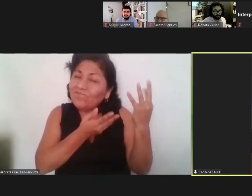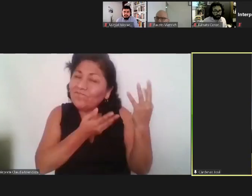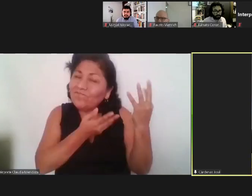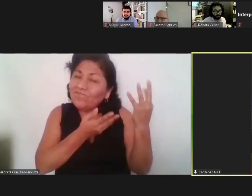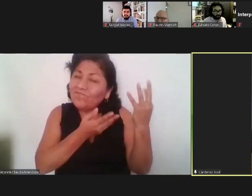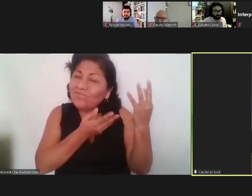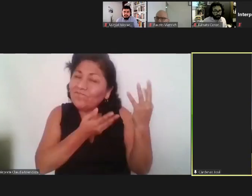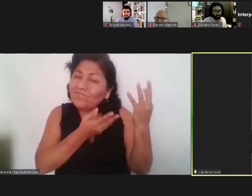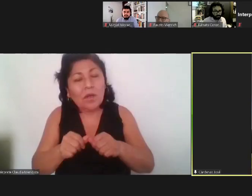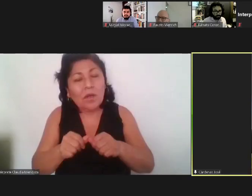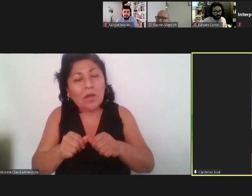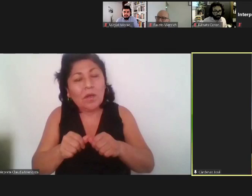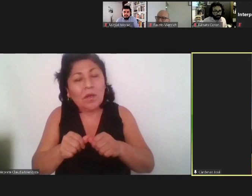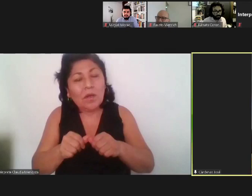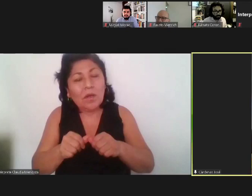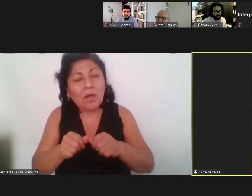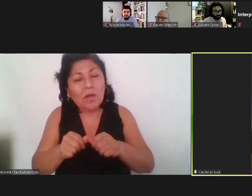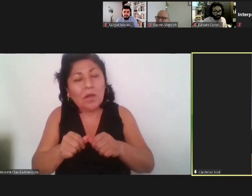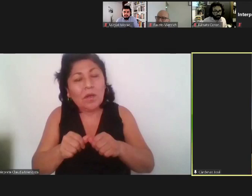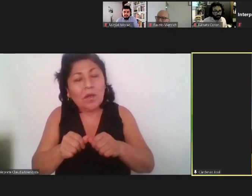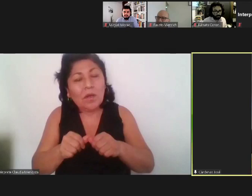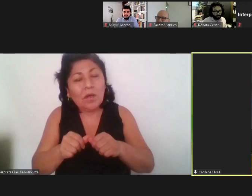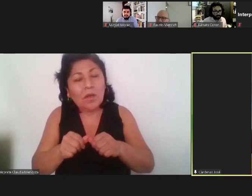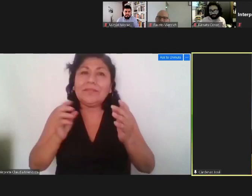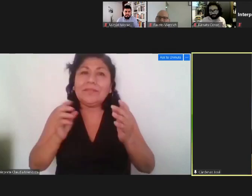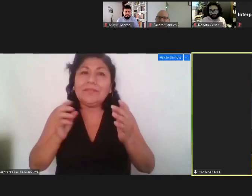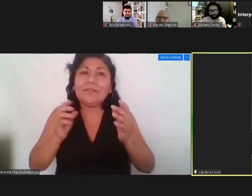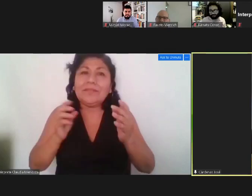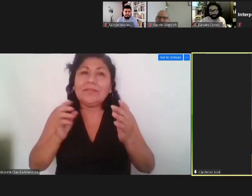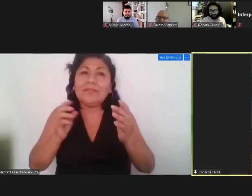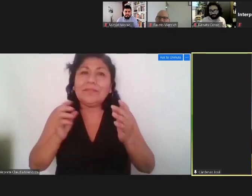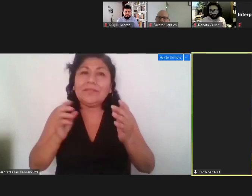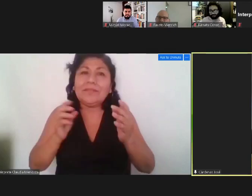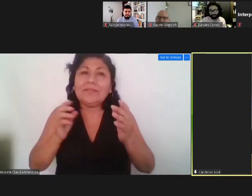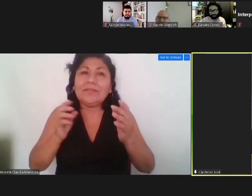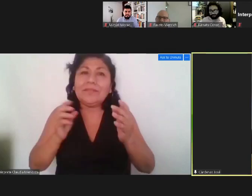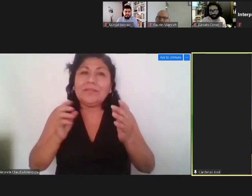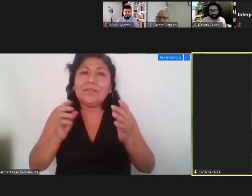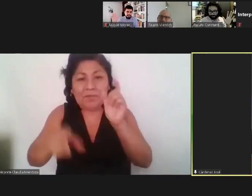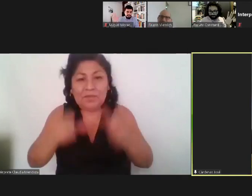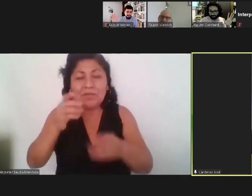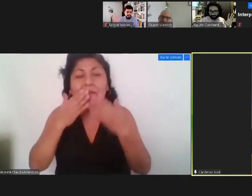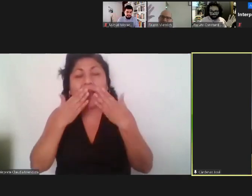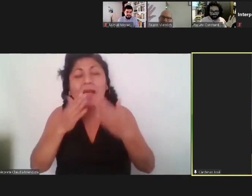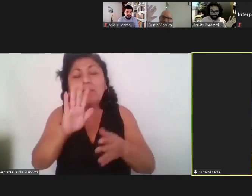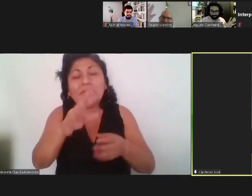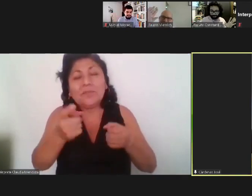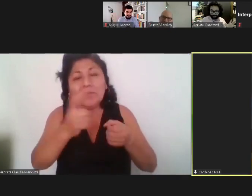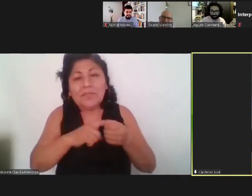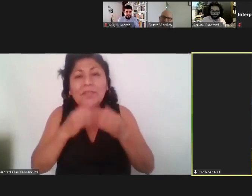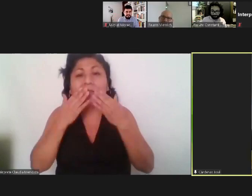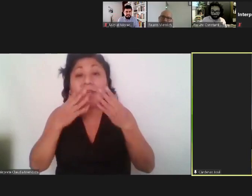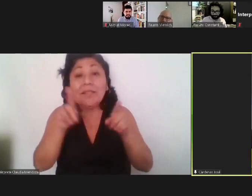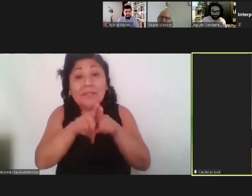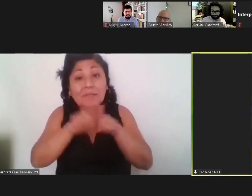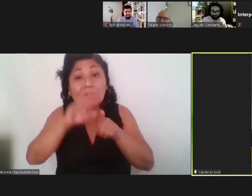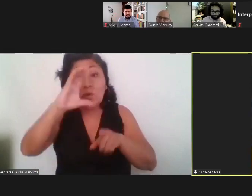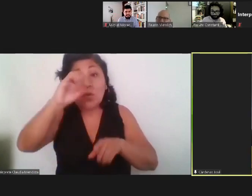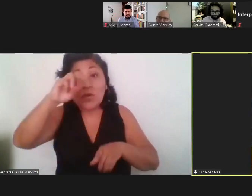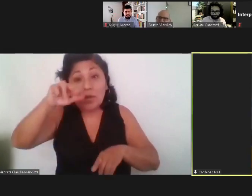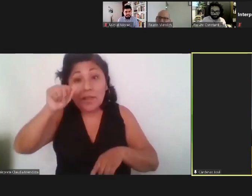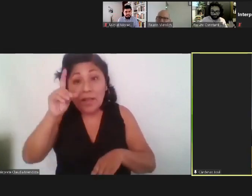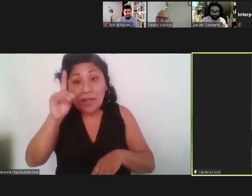cada vez llegue a más personas. Muchísimas gracias, un abrazo y gracias nuevamente por su participación. Gracias también a CONADIS, a las